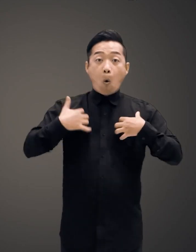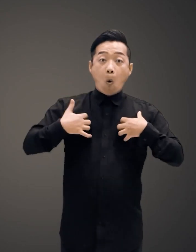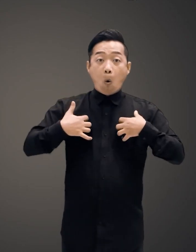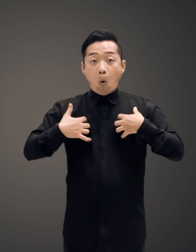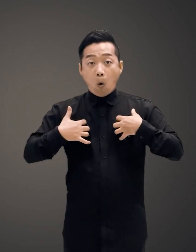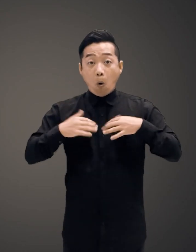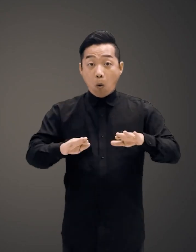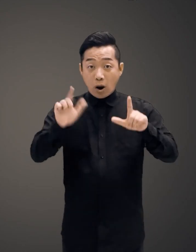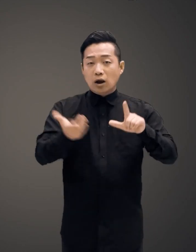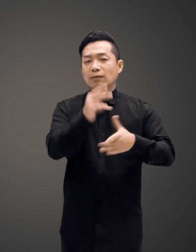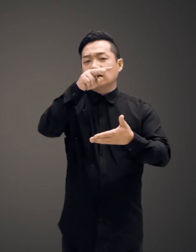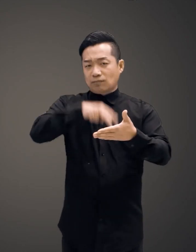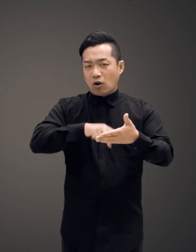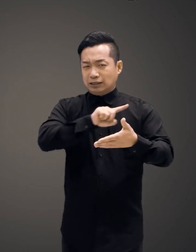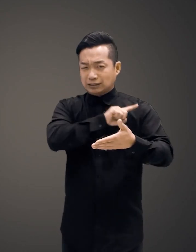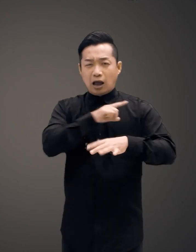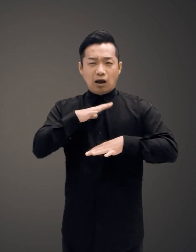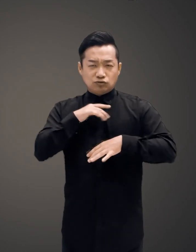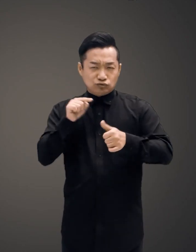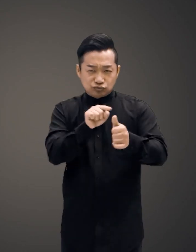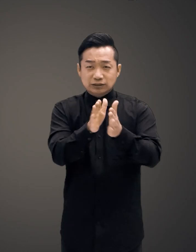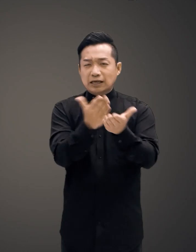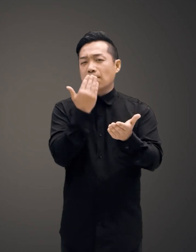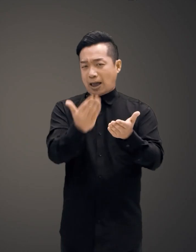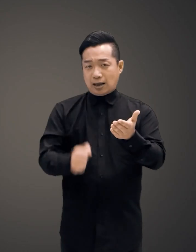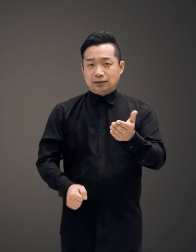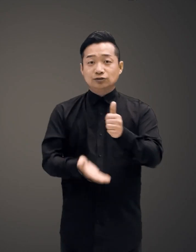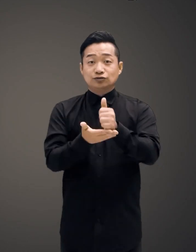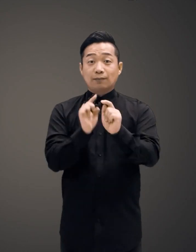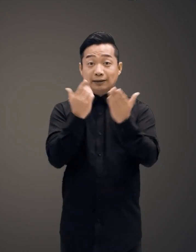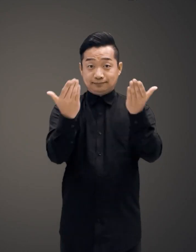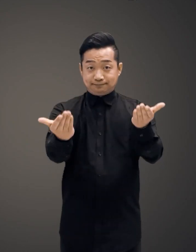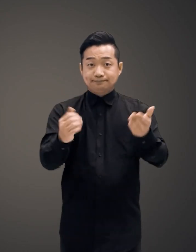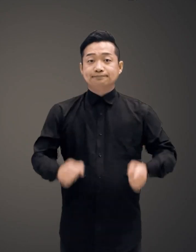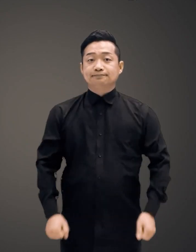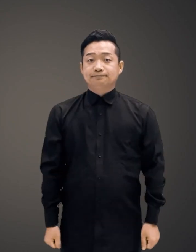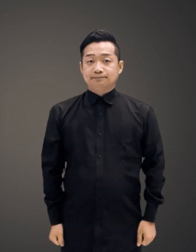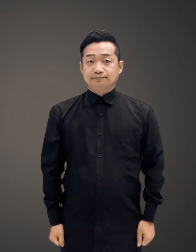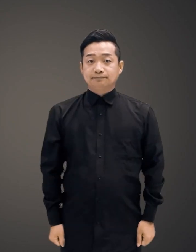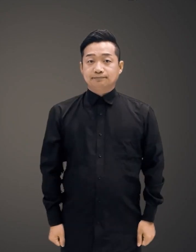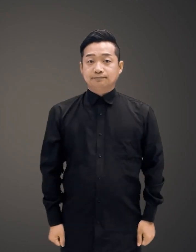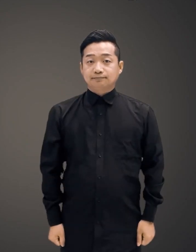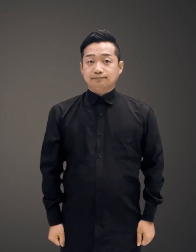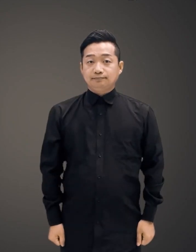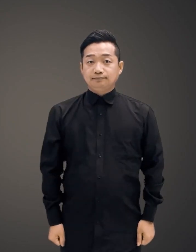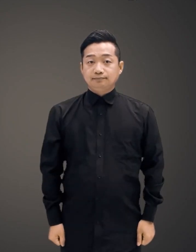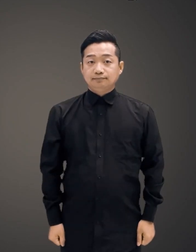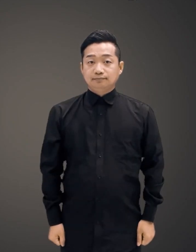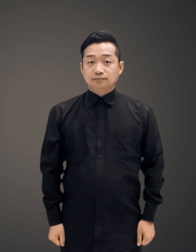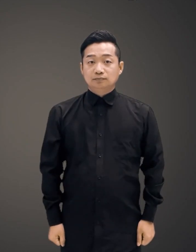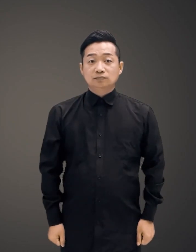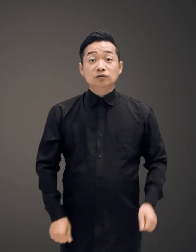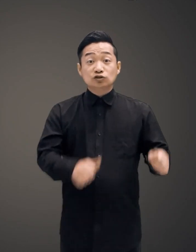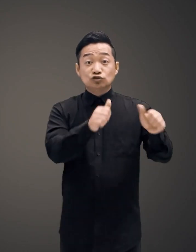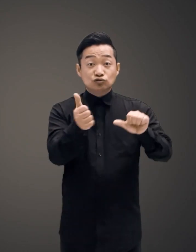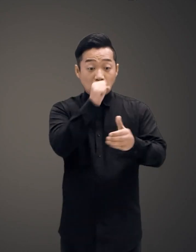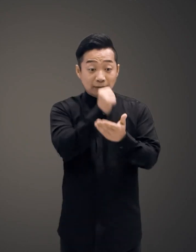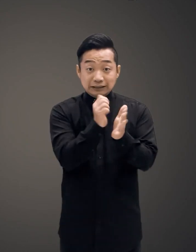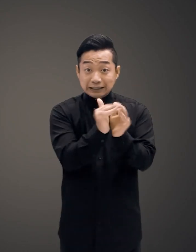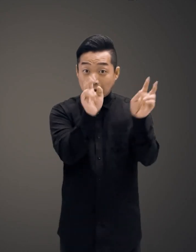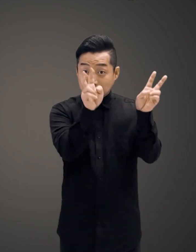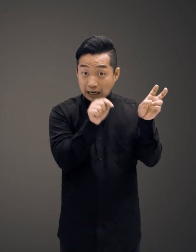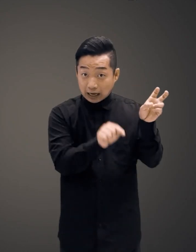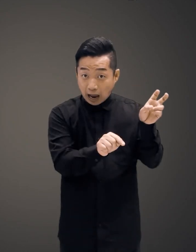흥미진진한지 올해 여러분이 읽은 최고의 스릴러가 될 것이다. 작가 리차일드. 죽어 마땅한